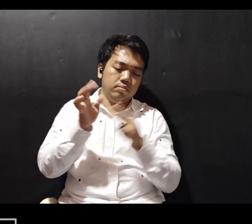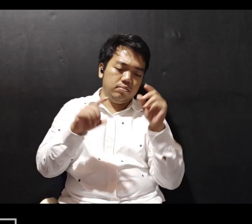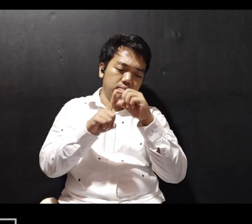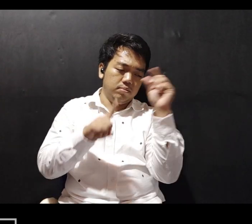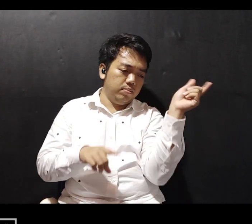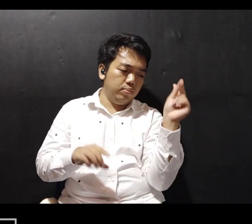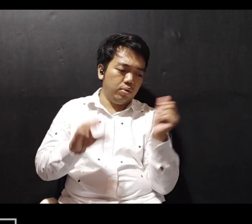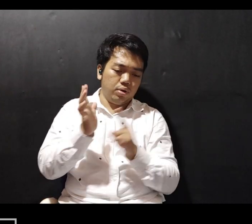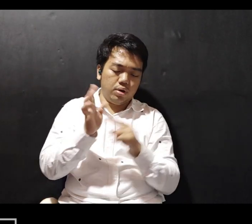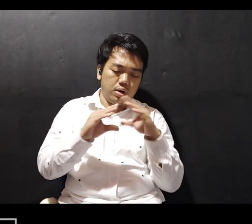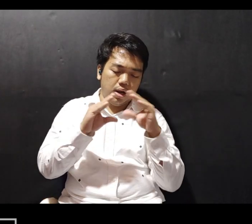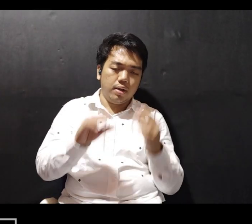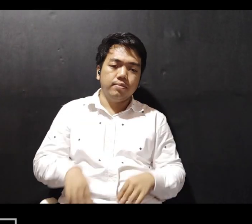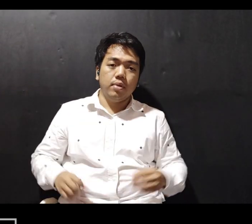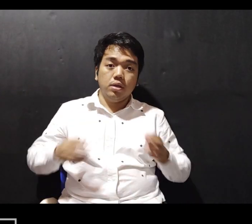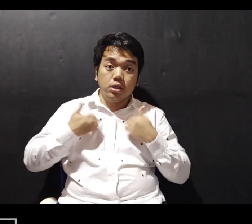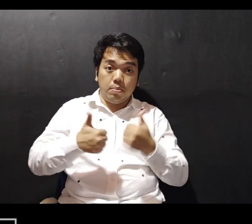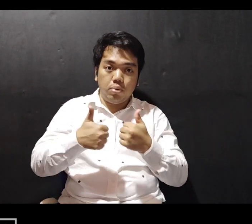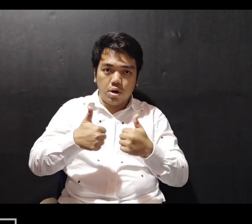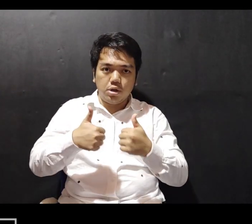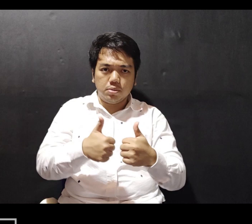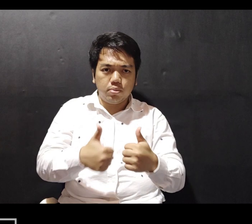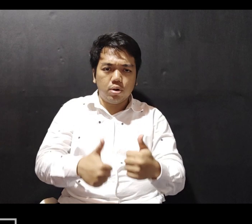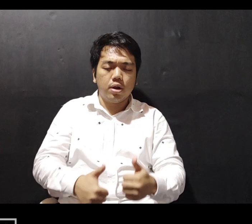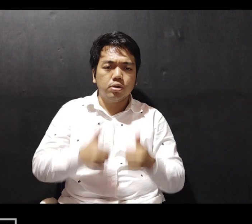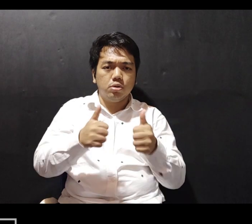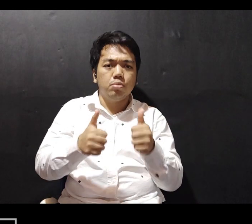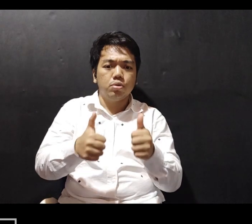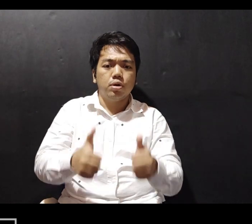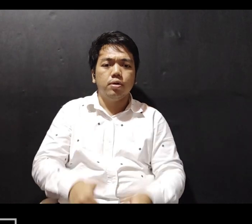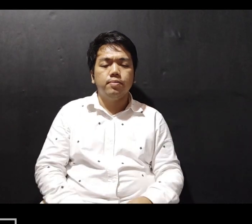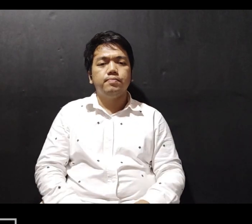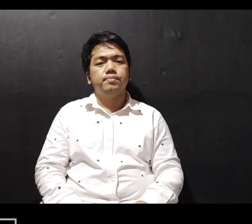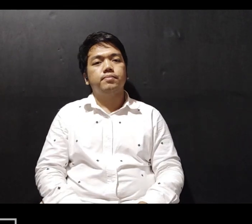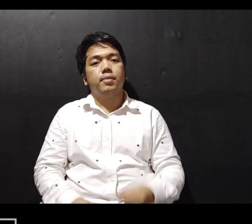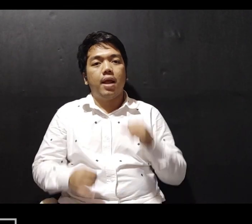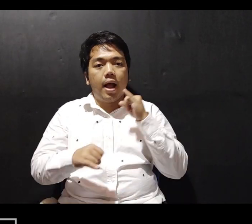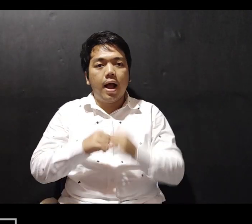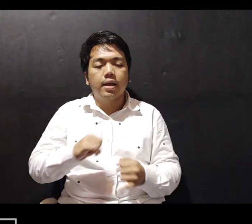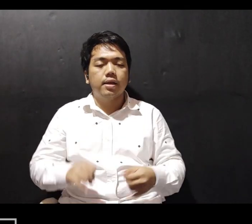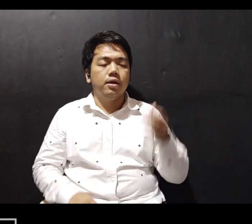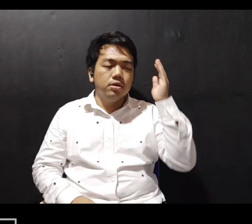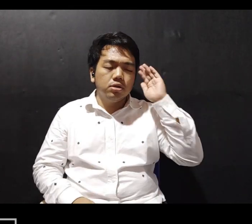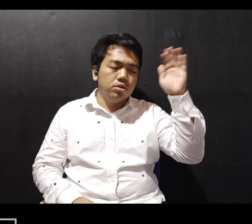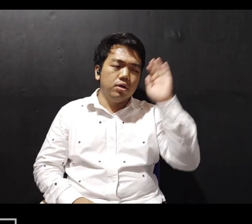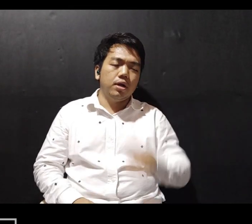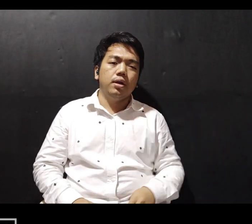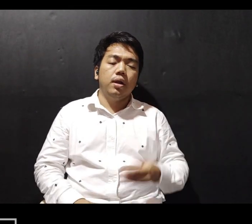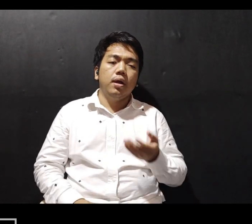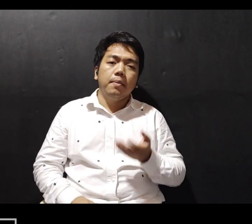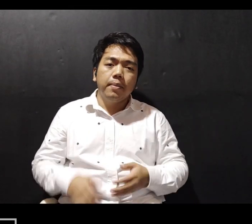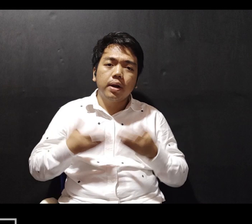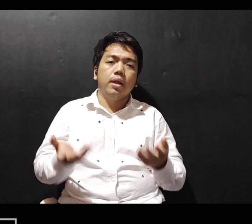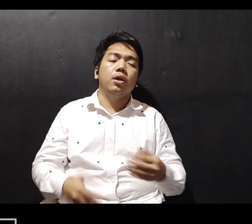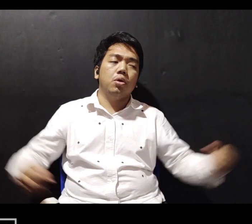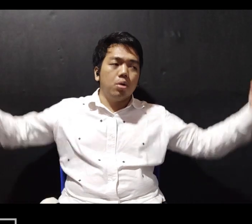menantikan Tuhan. Karena mereka mau menantikan Tuhan. Akhirnya Tuhan memberi kuasa kepada murid-murid Yesus untuk